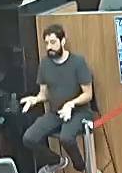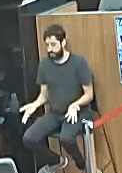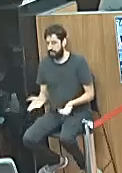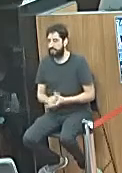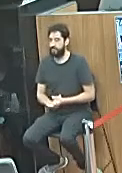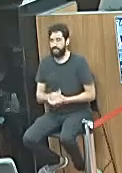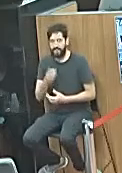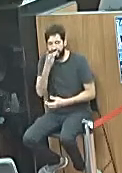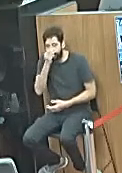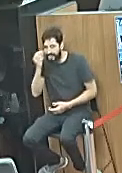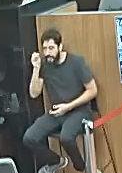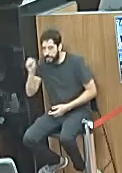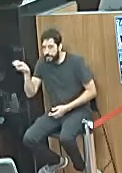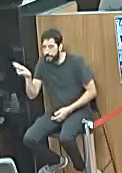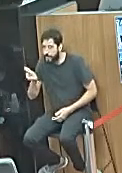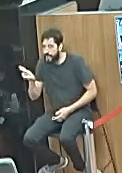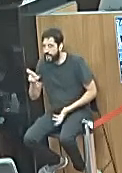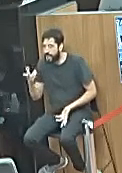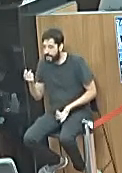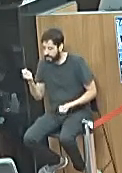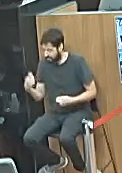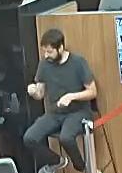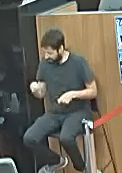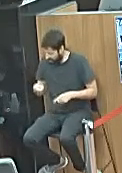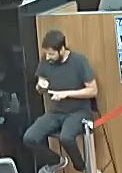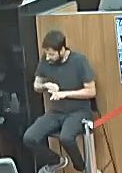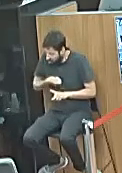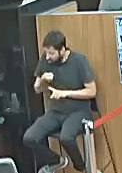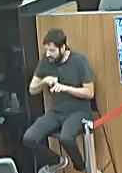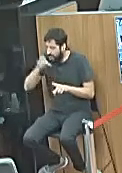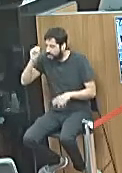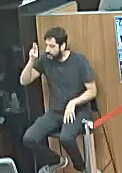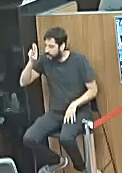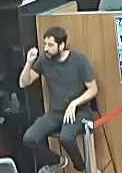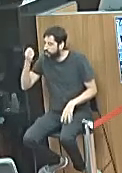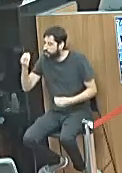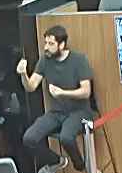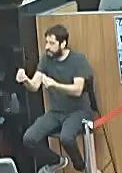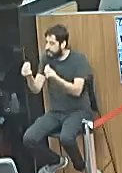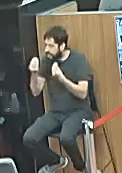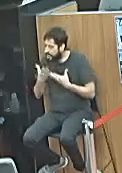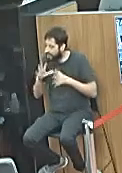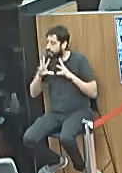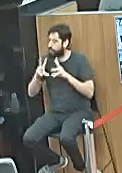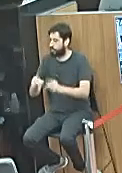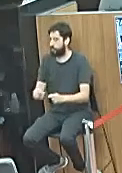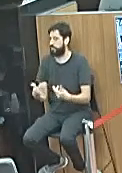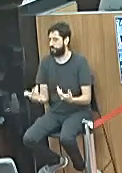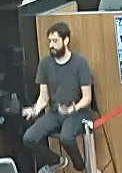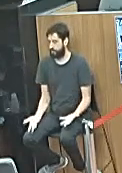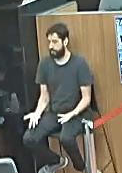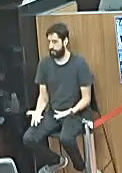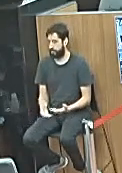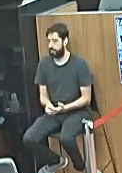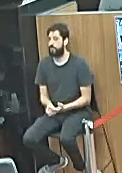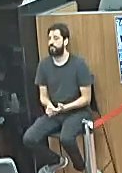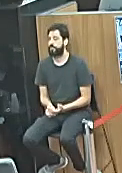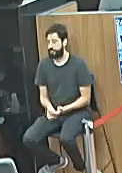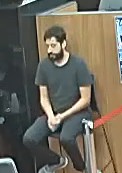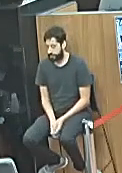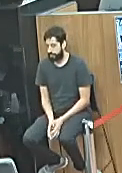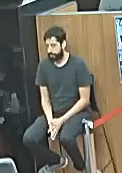300 mil reais e precisa lutar para que o sus seja realmente para todos quando como disse na lei